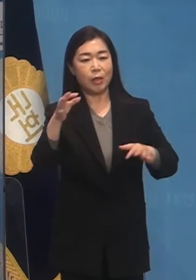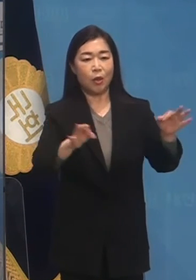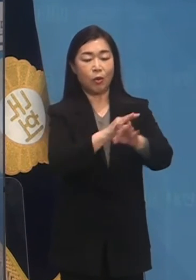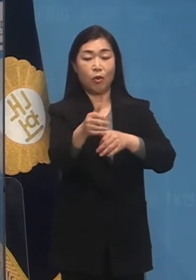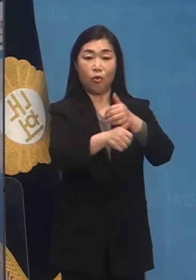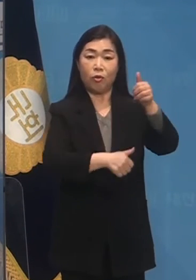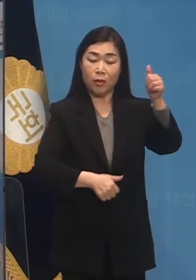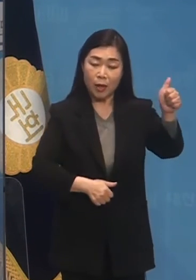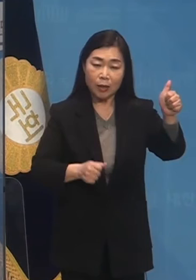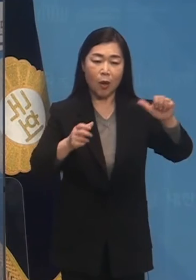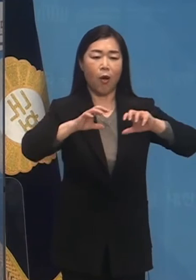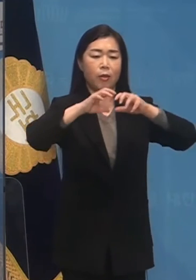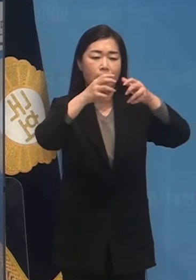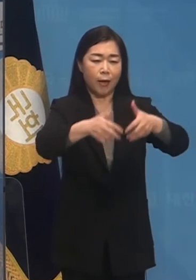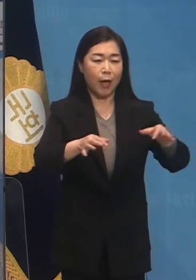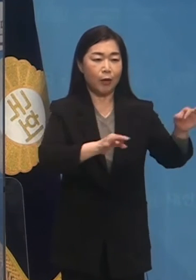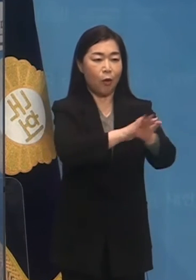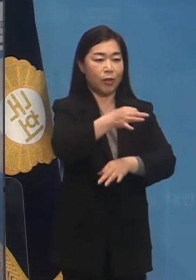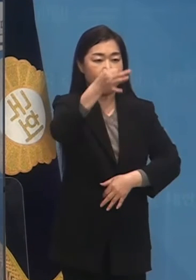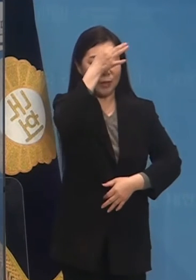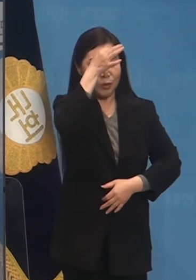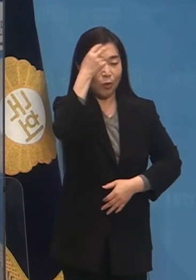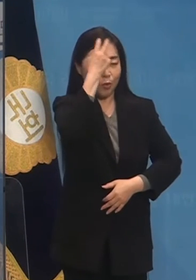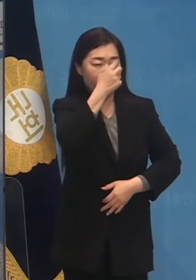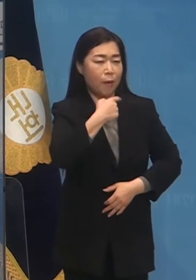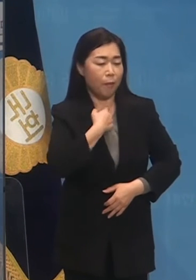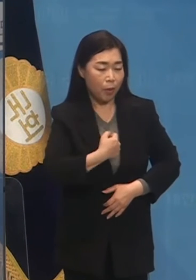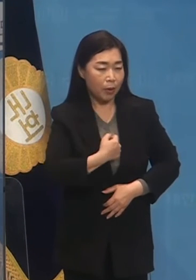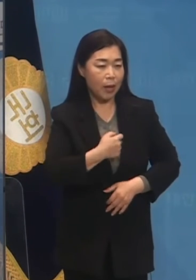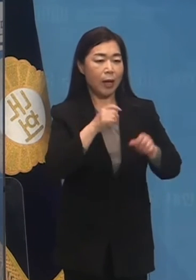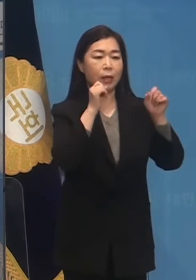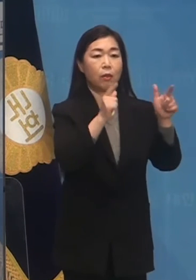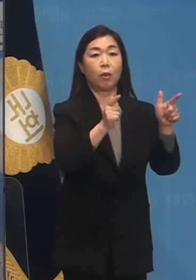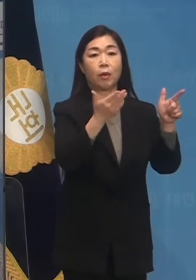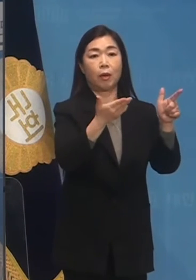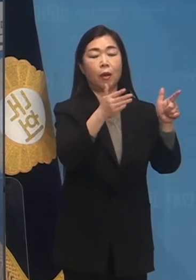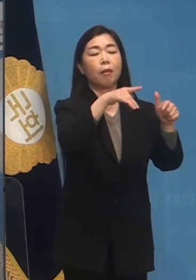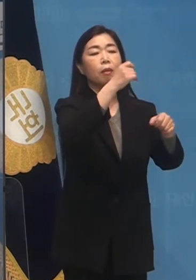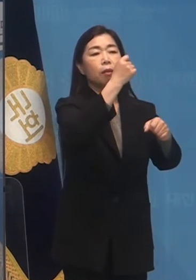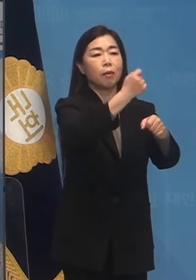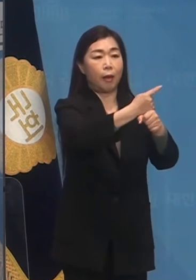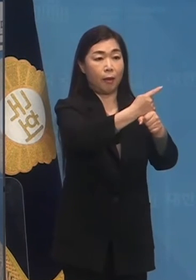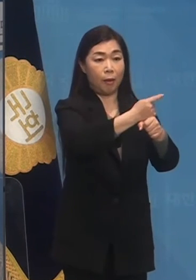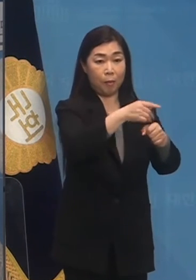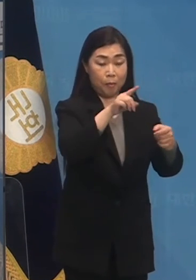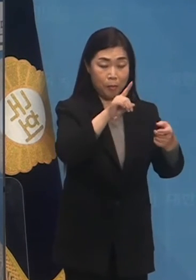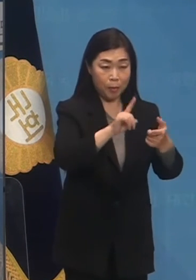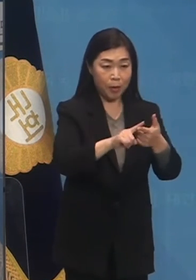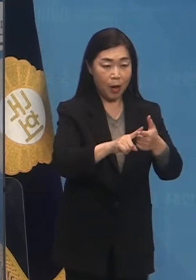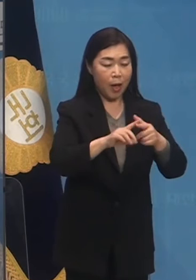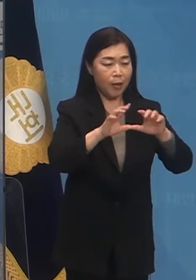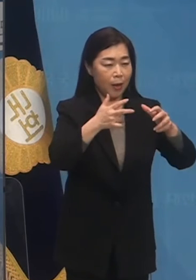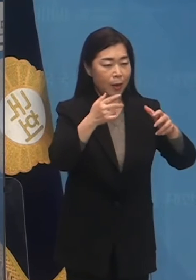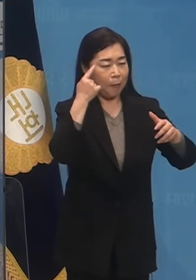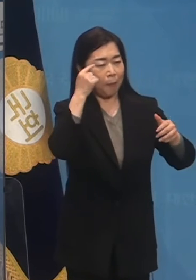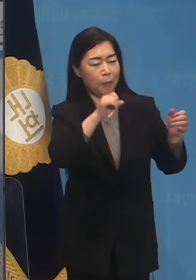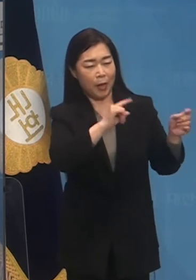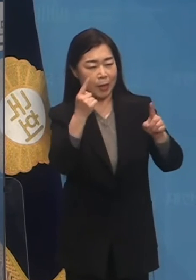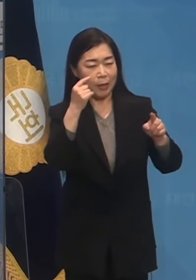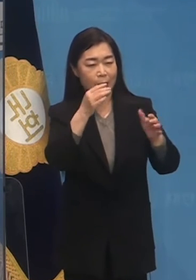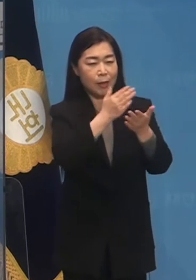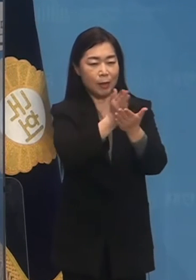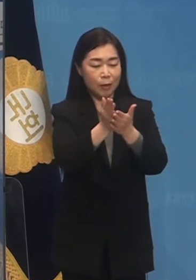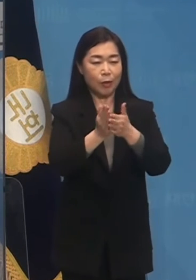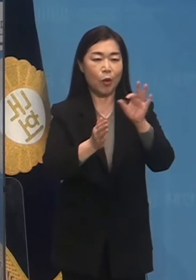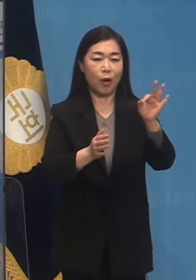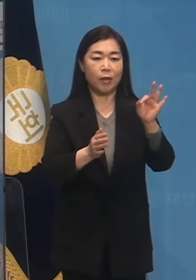세계의 경제와 기술을 돌아볼 기회가 있었습니다. 그때 이미 국정 비전을 담은 나라를 살리는 10가지 생각의